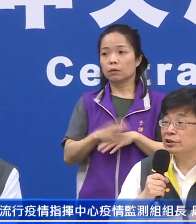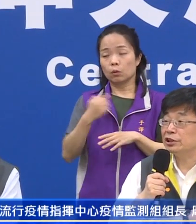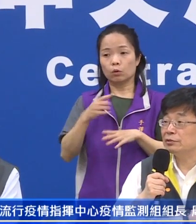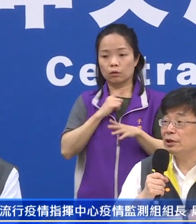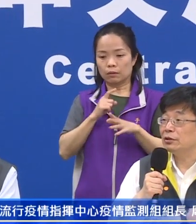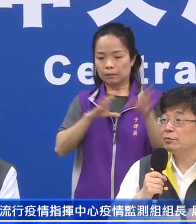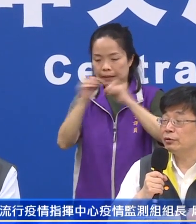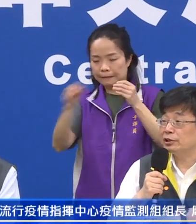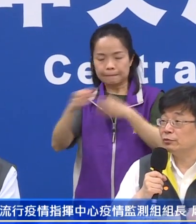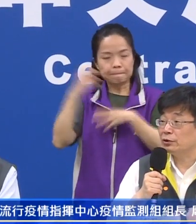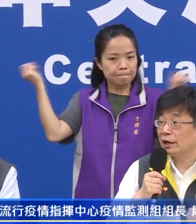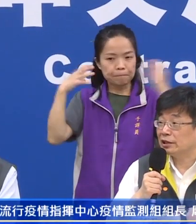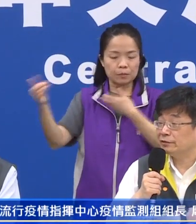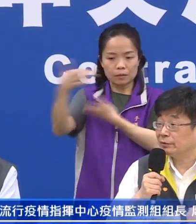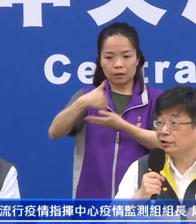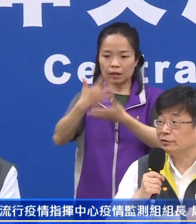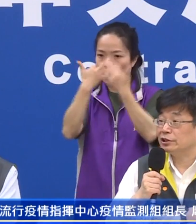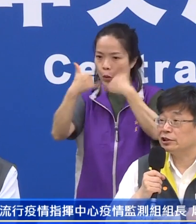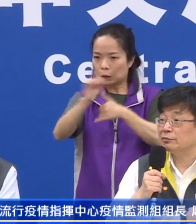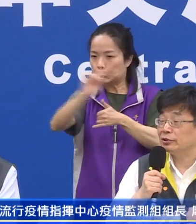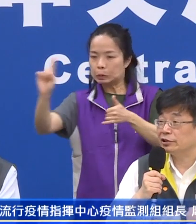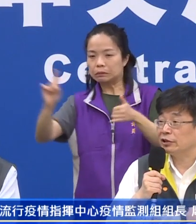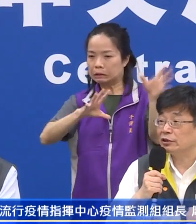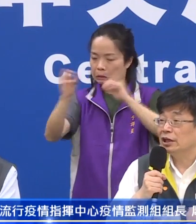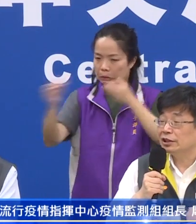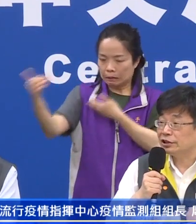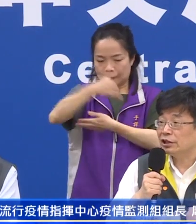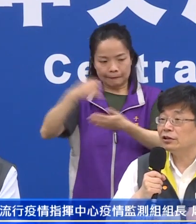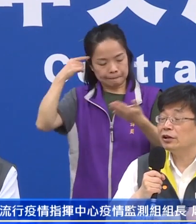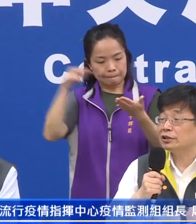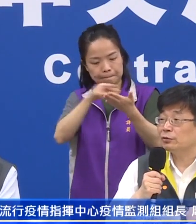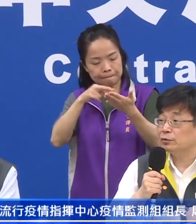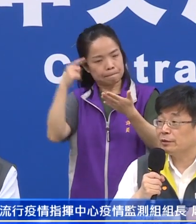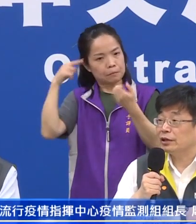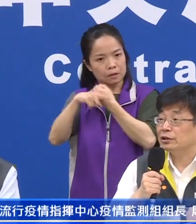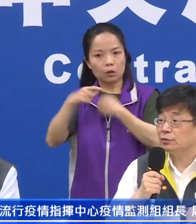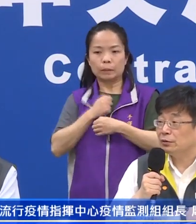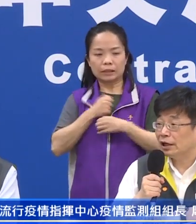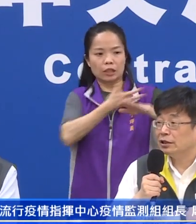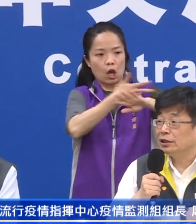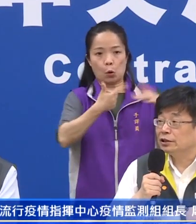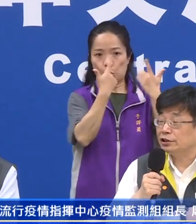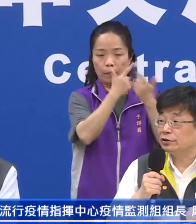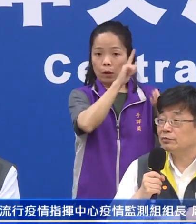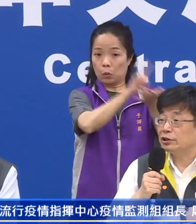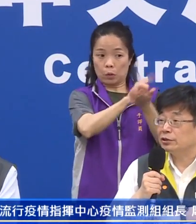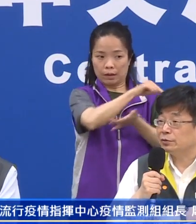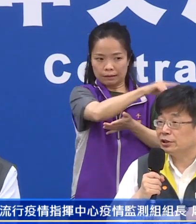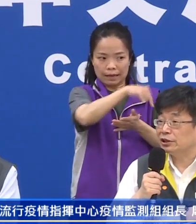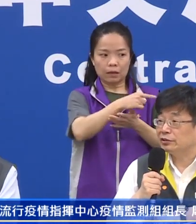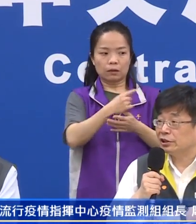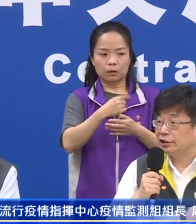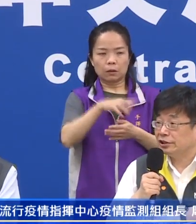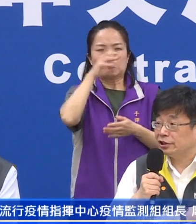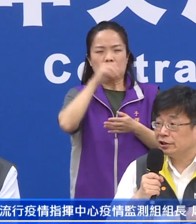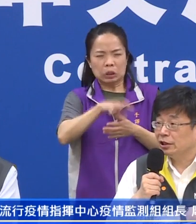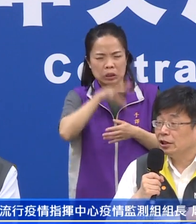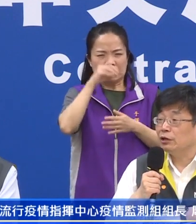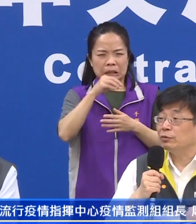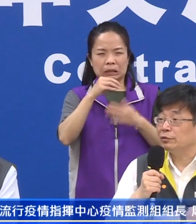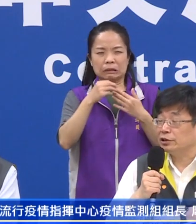收集的情报，不管是网络还各方面的收集情报之中，知道好在湖北的武汉是有这么一个呼吸道的一个疫